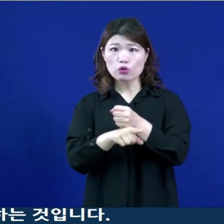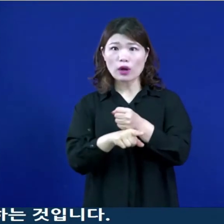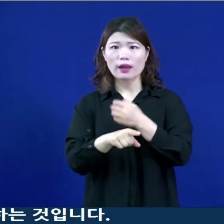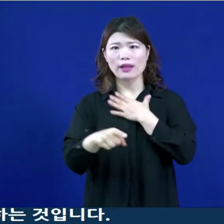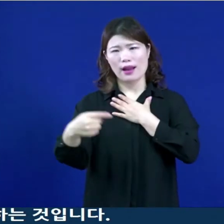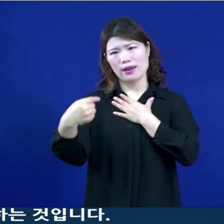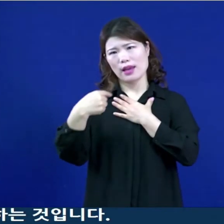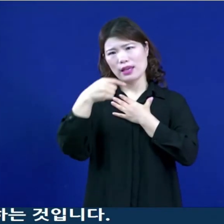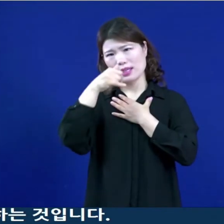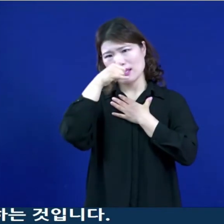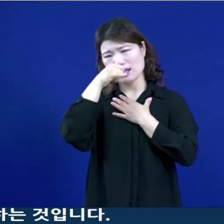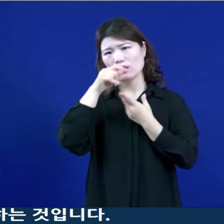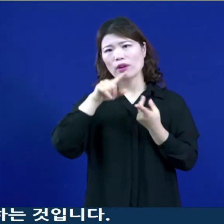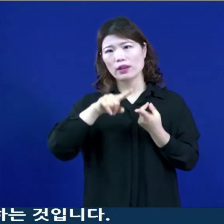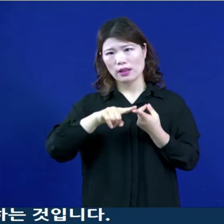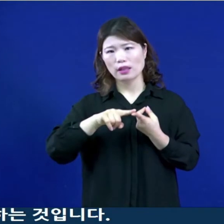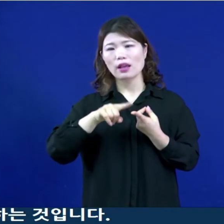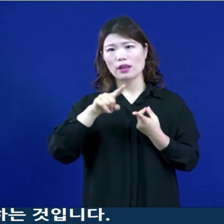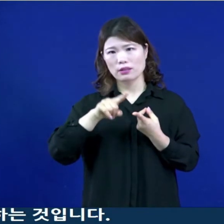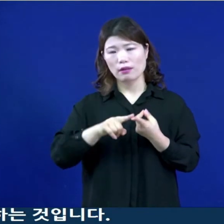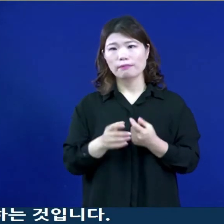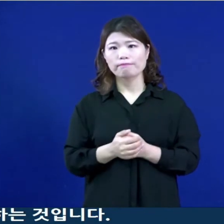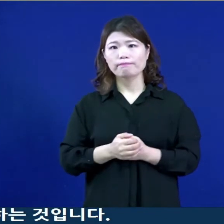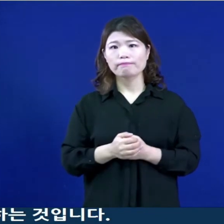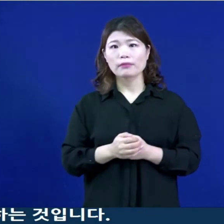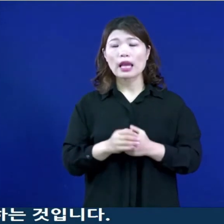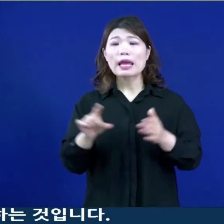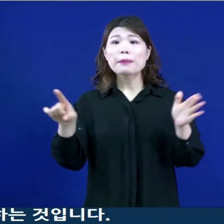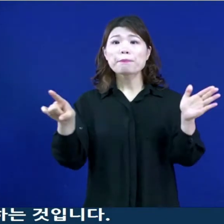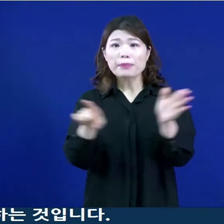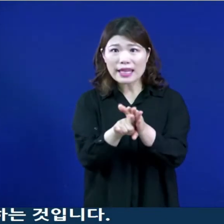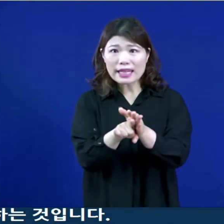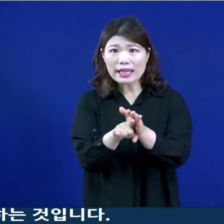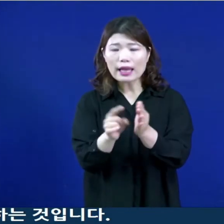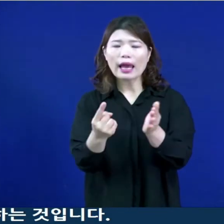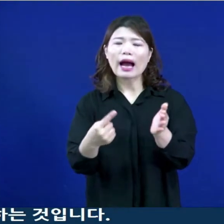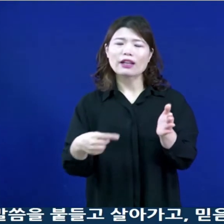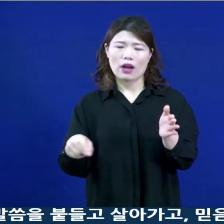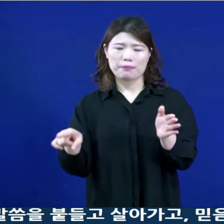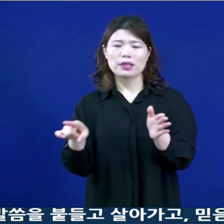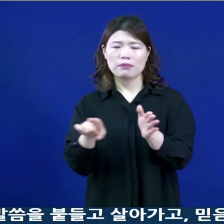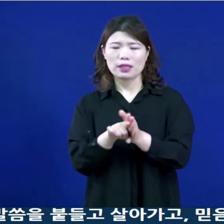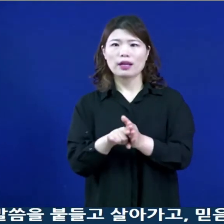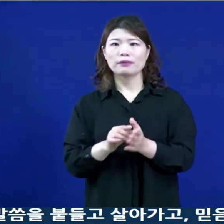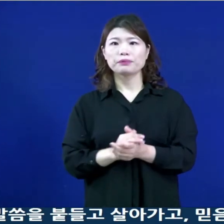것, 이것이 믿게 하려 하는 것이죠.